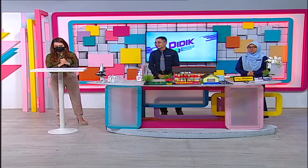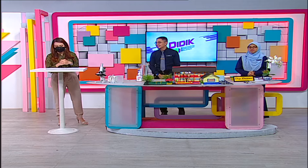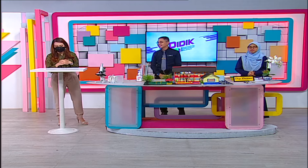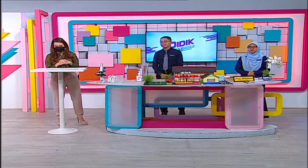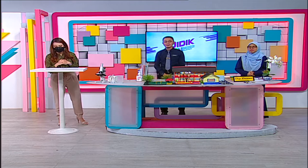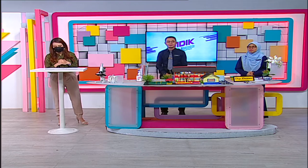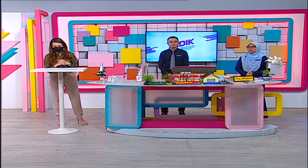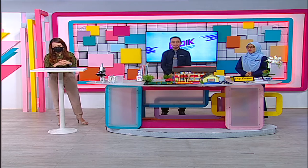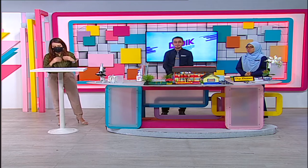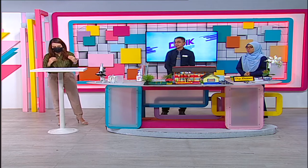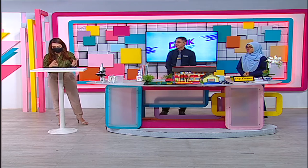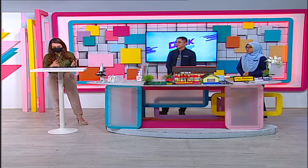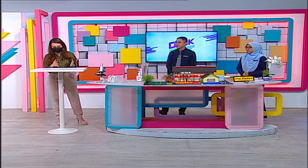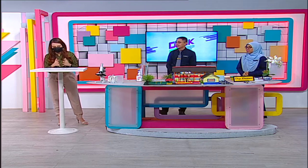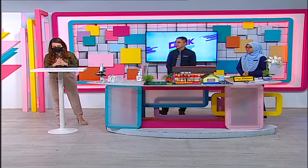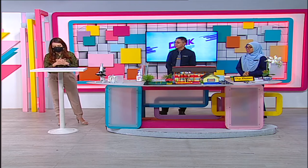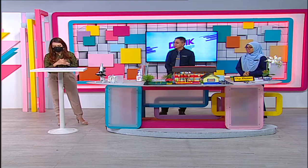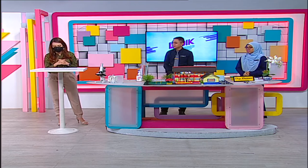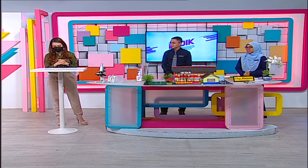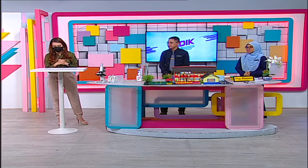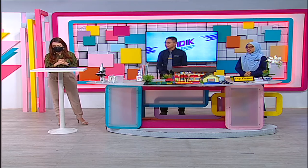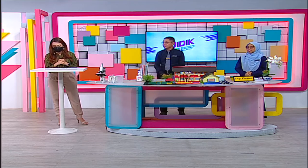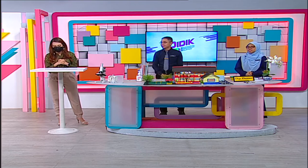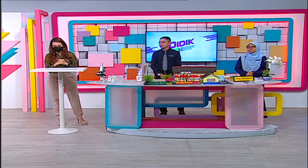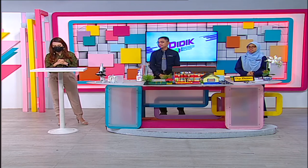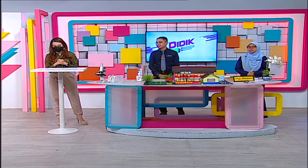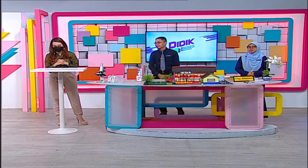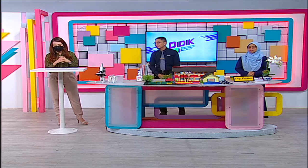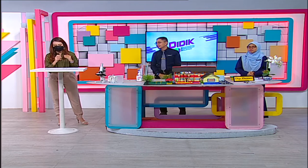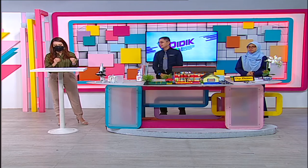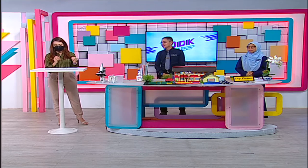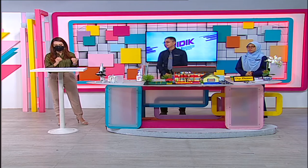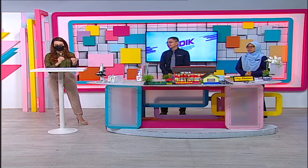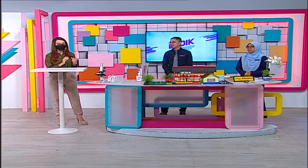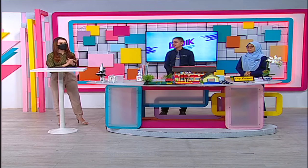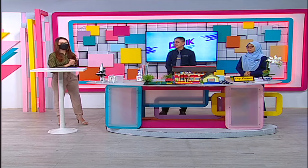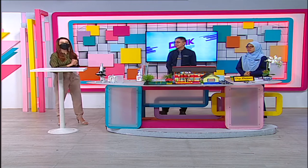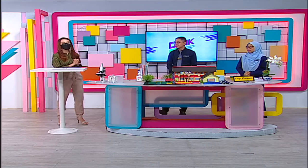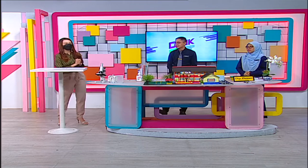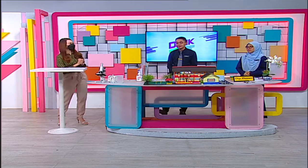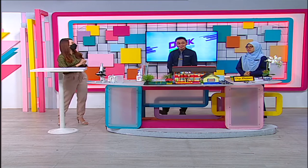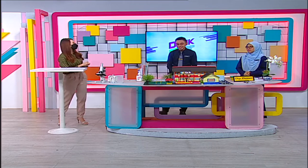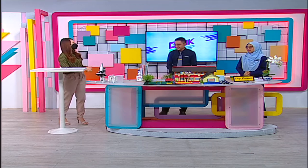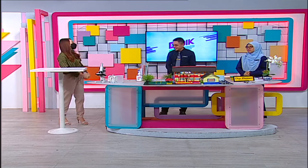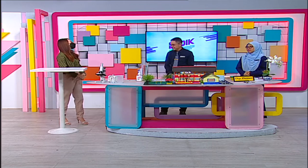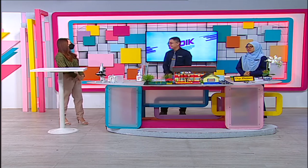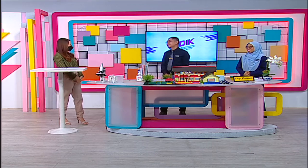Nasir, merupakan guru pendidikan khas dari Sekolah Kebangsaan Pendidikan Khas Persekutuan Pulau Pinang. Jauh main, ya,